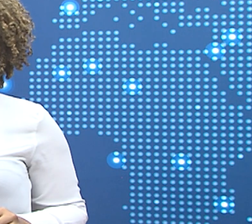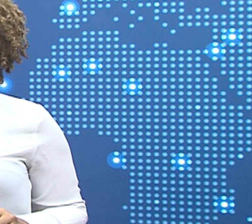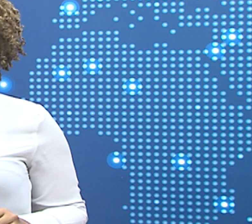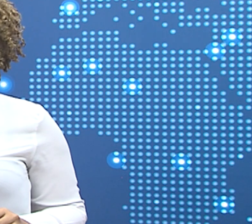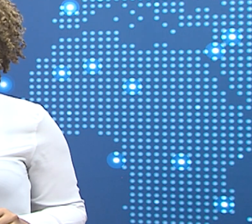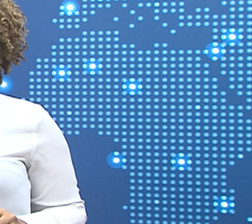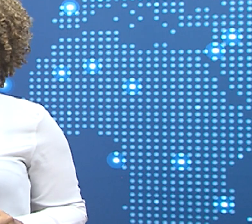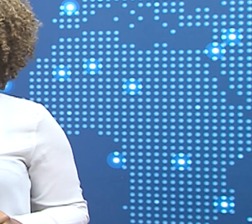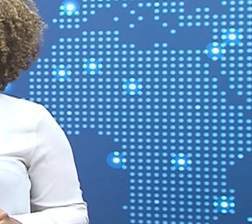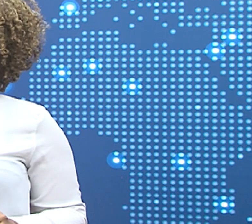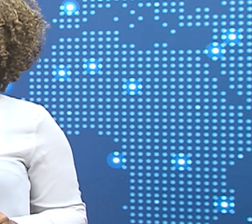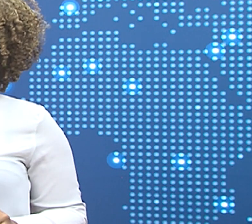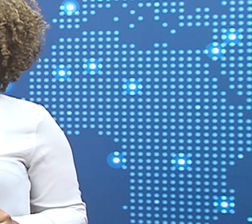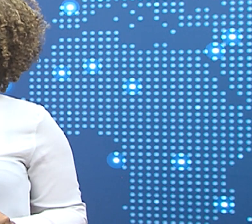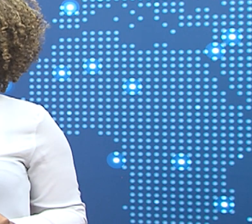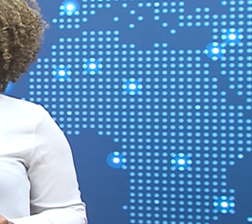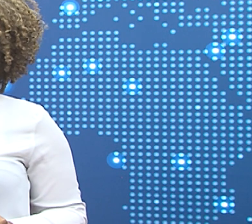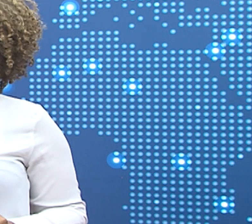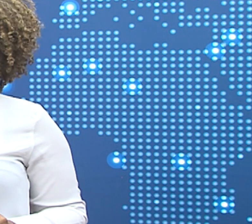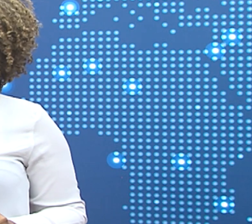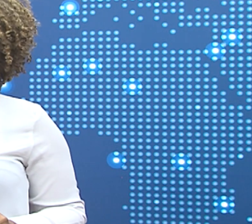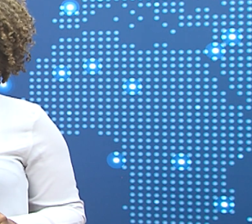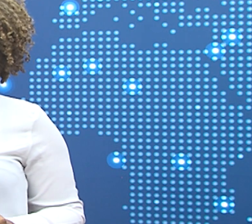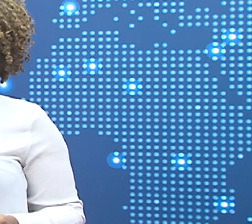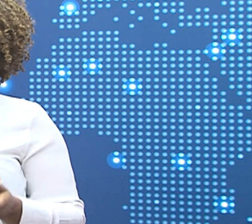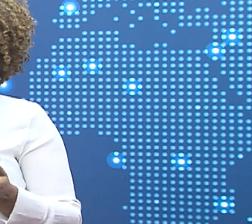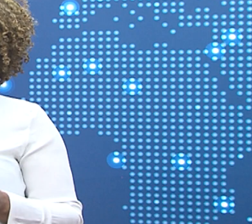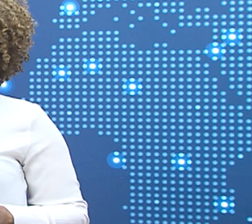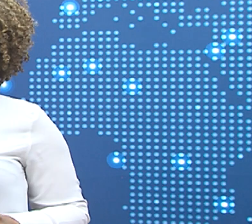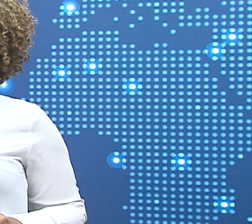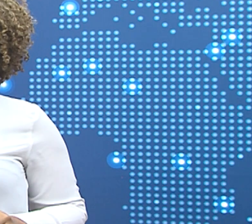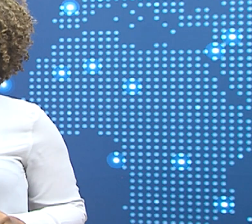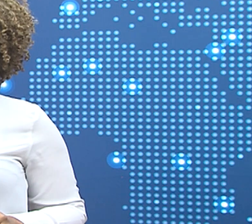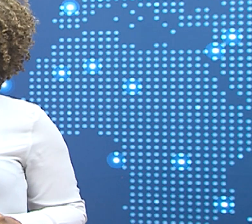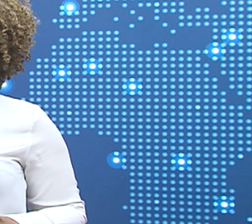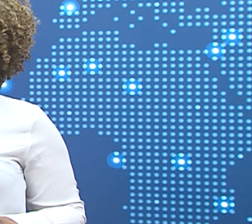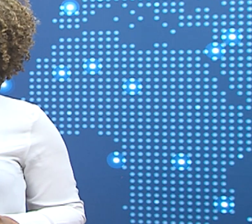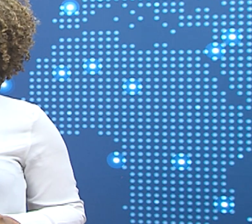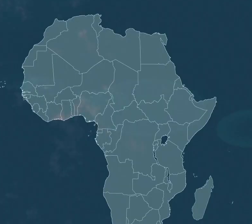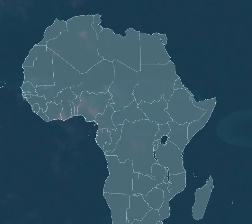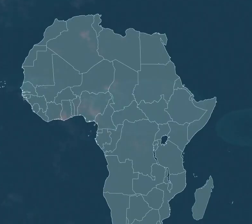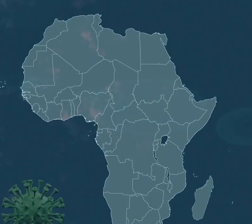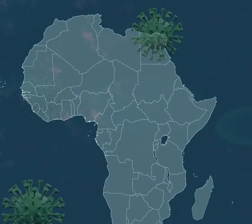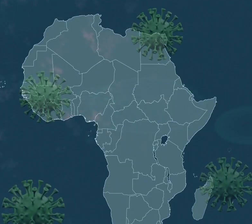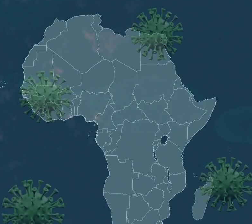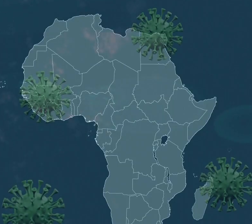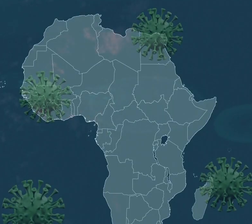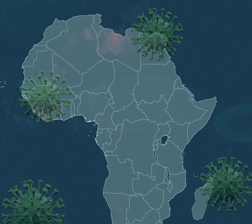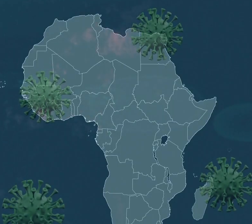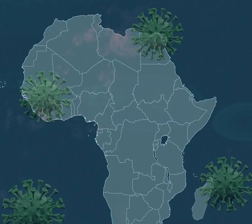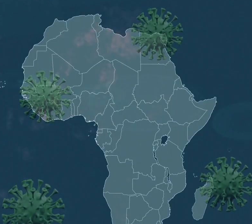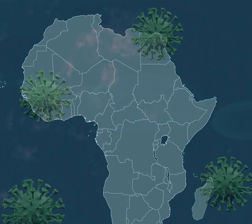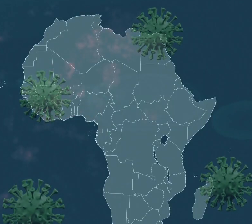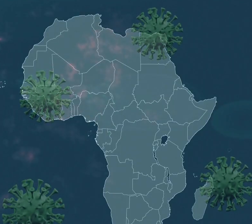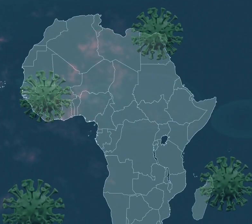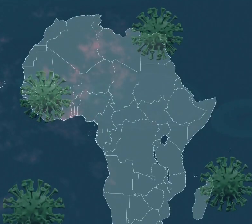59.212 doentes recuperados, mais de 12.796 do que na dia anterior. Norte de África continua a